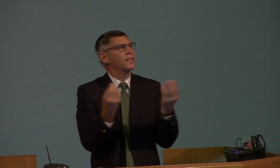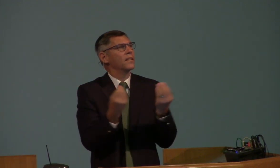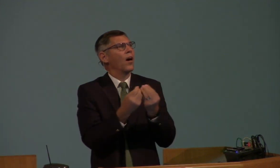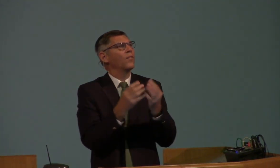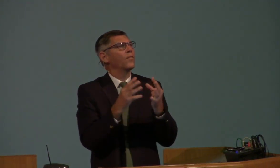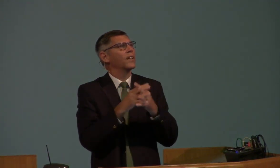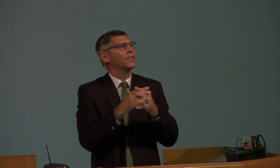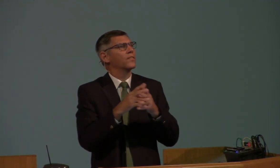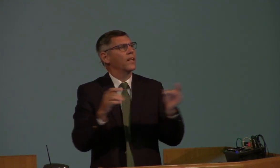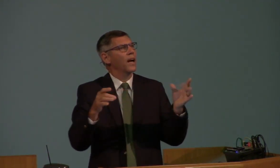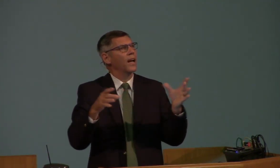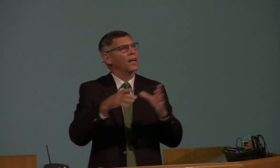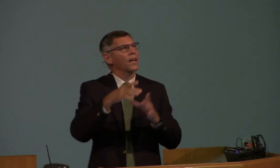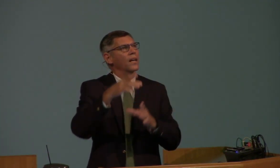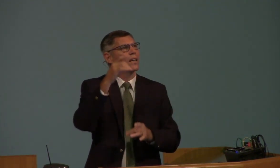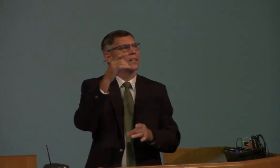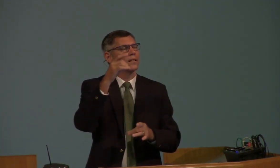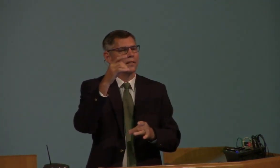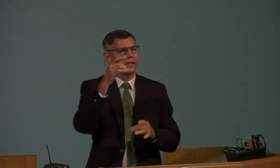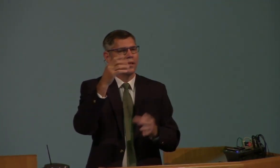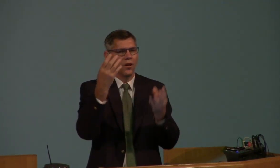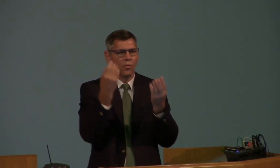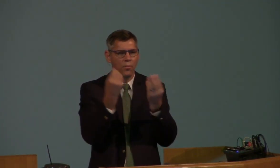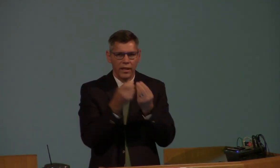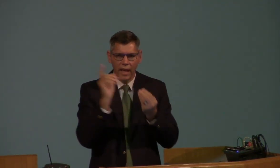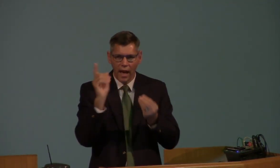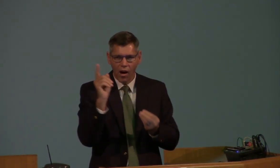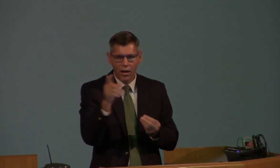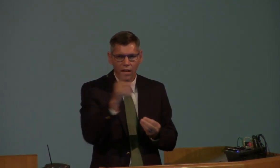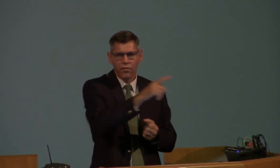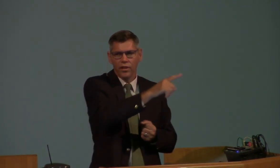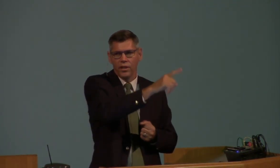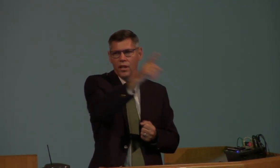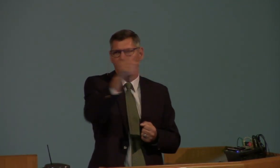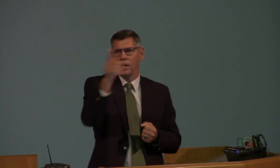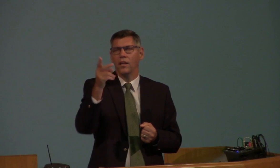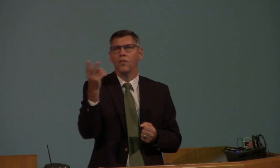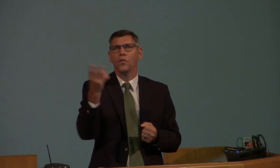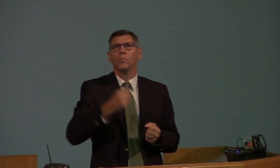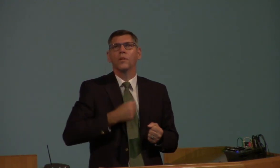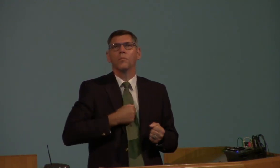saamwees van die Heilige Gees met elkeen van julle en ook met my